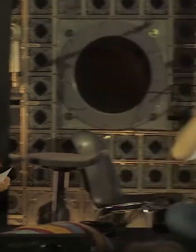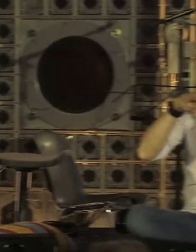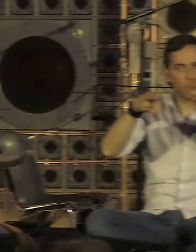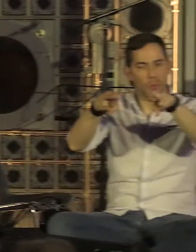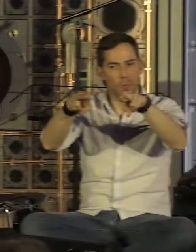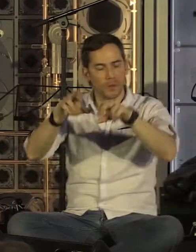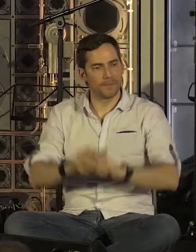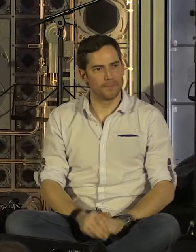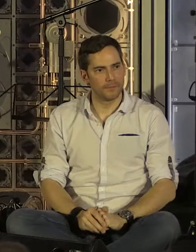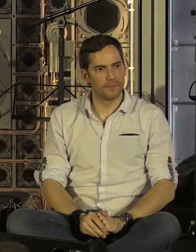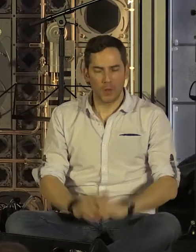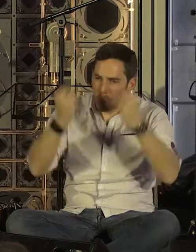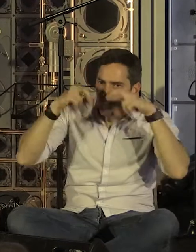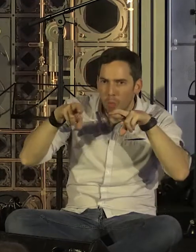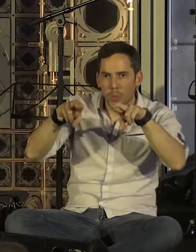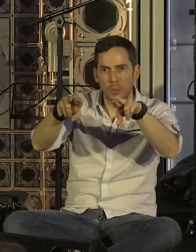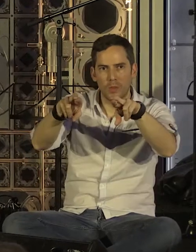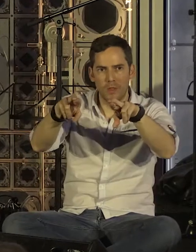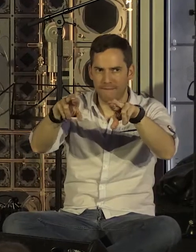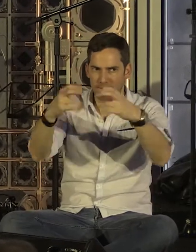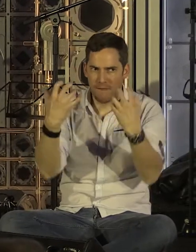En route, en route pour le sud,